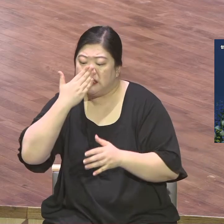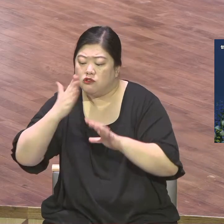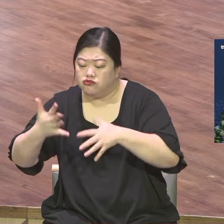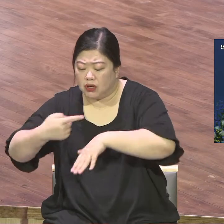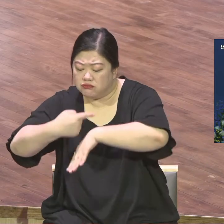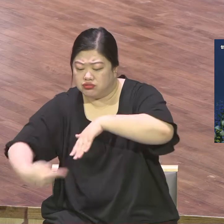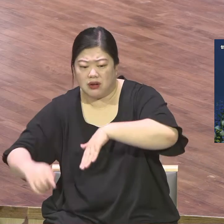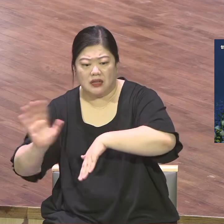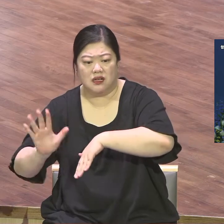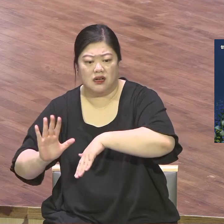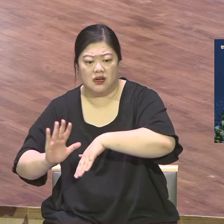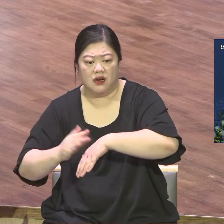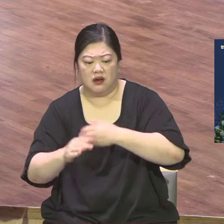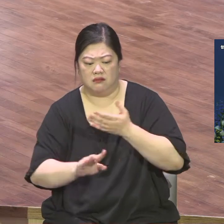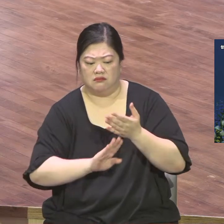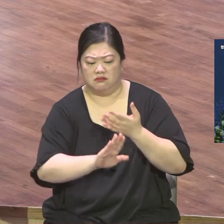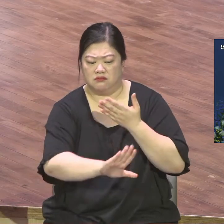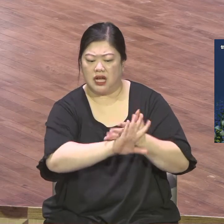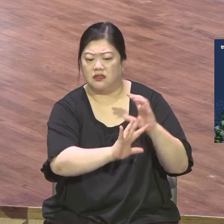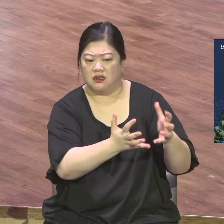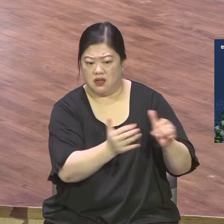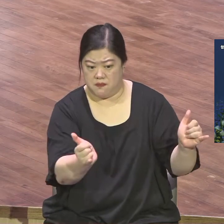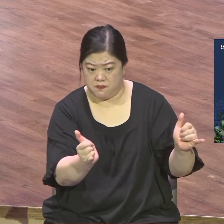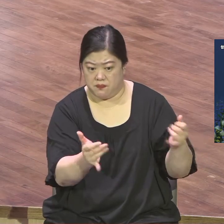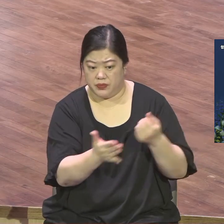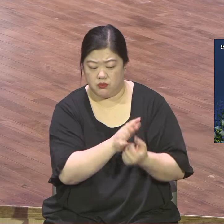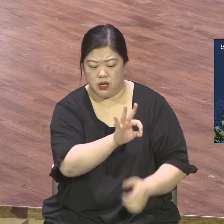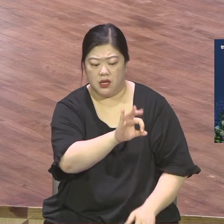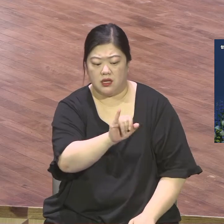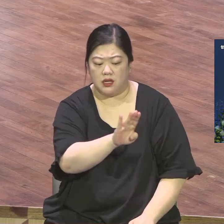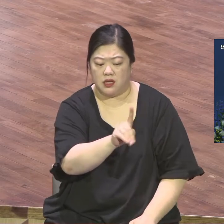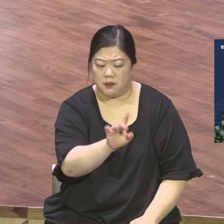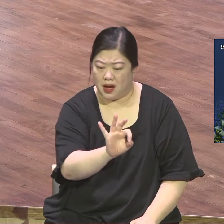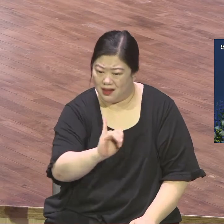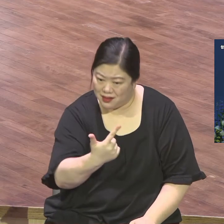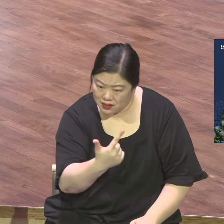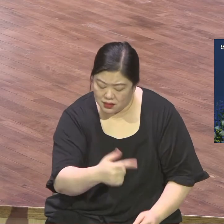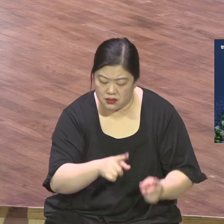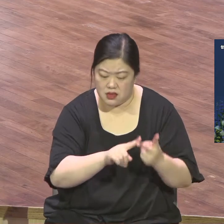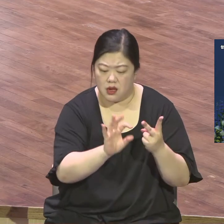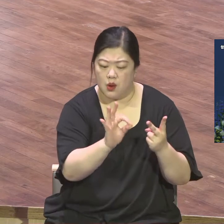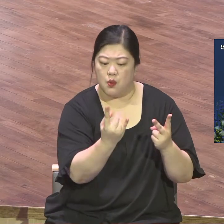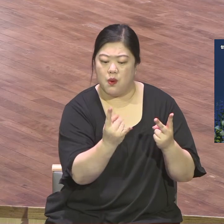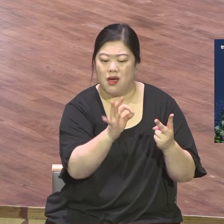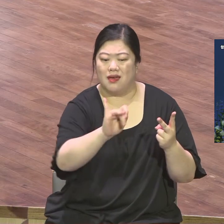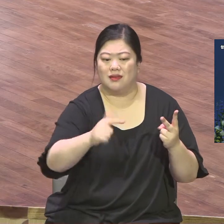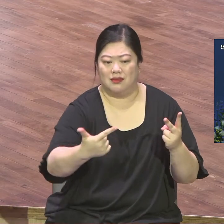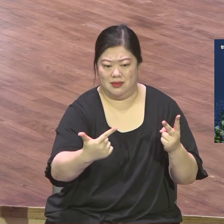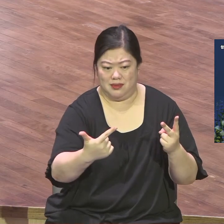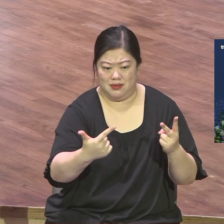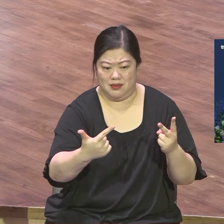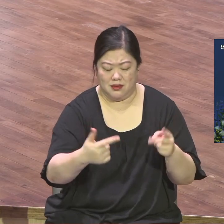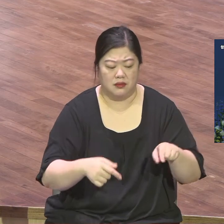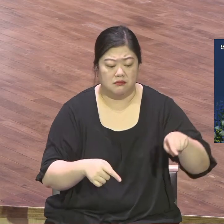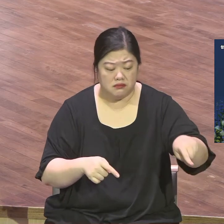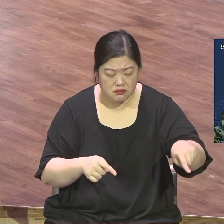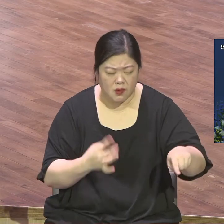그리스도 안에의 영적 문화에 대해서 제대로 적응을 잘